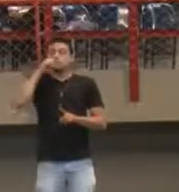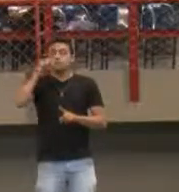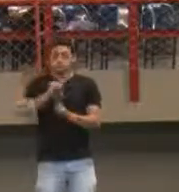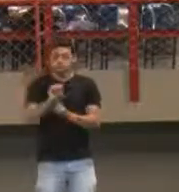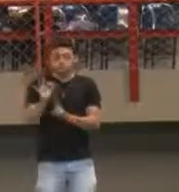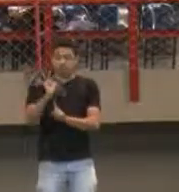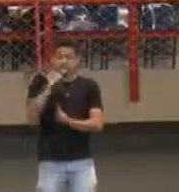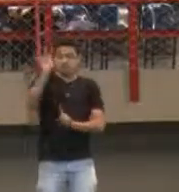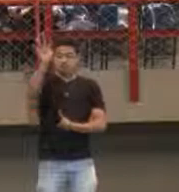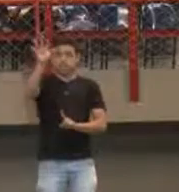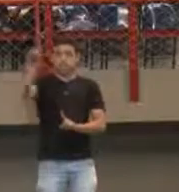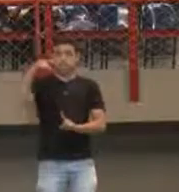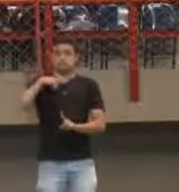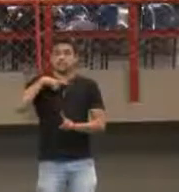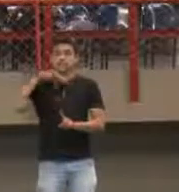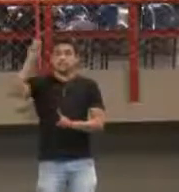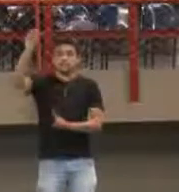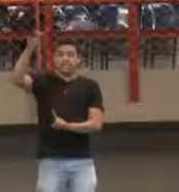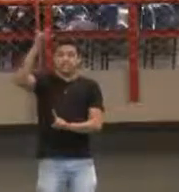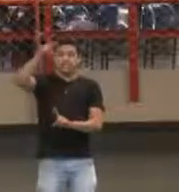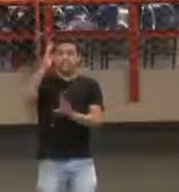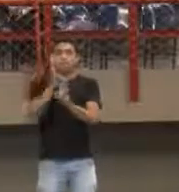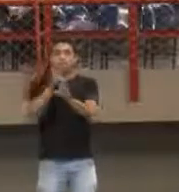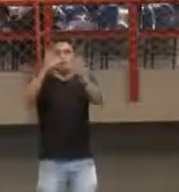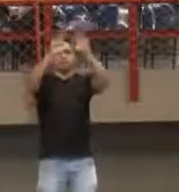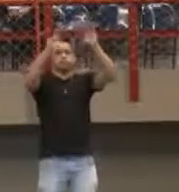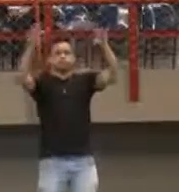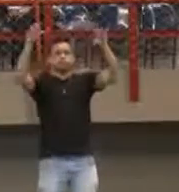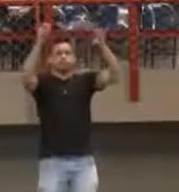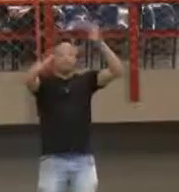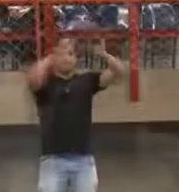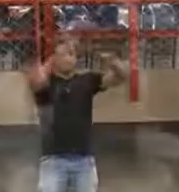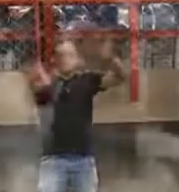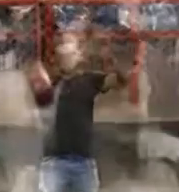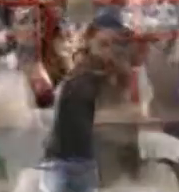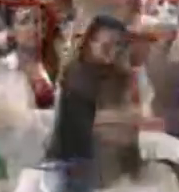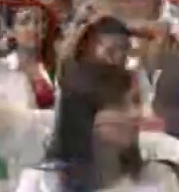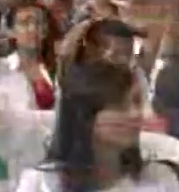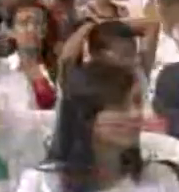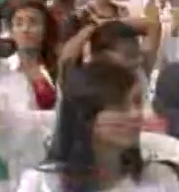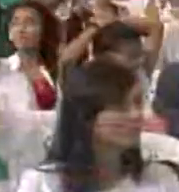causar uma poluição, não é nem por causa da chuva ácida, mas é porque